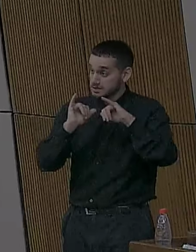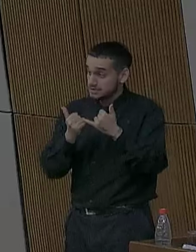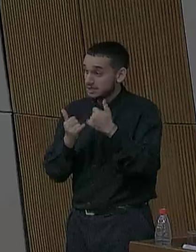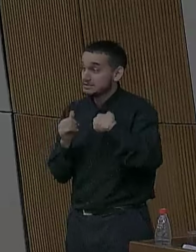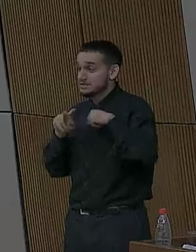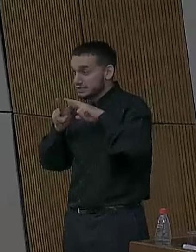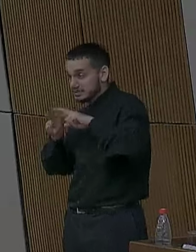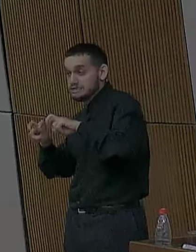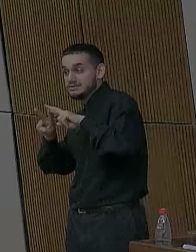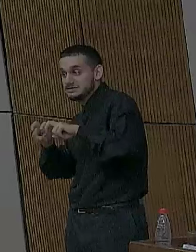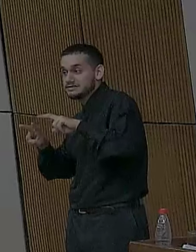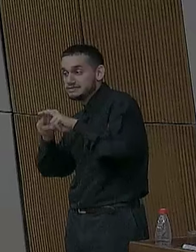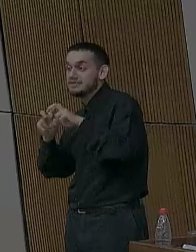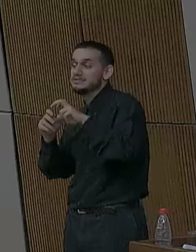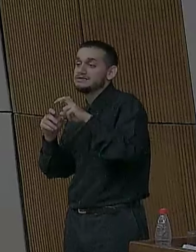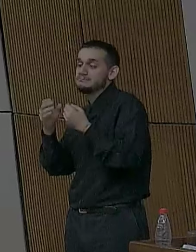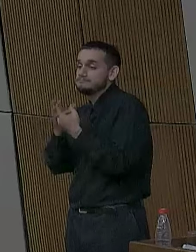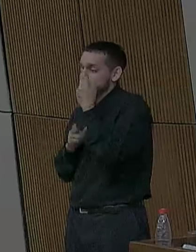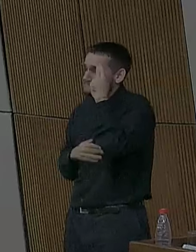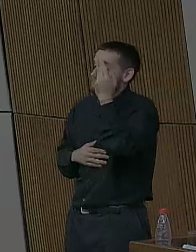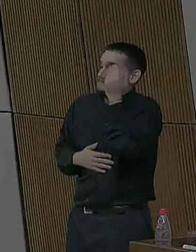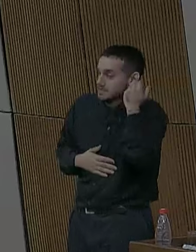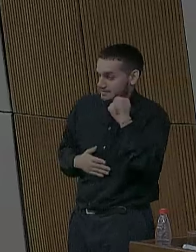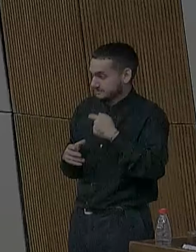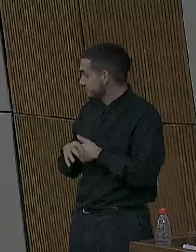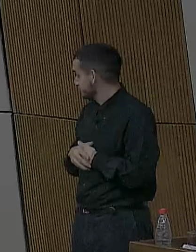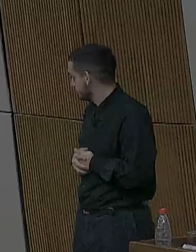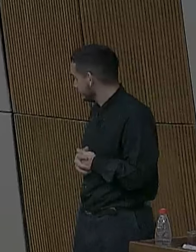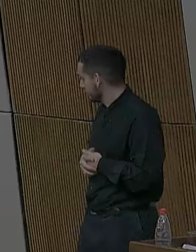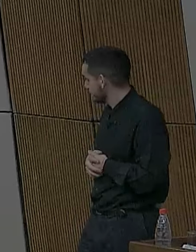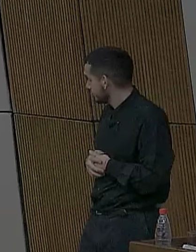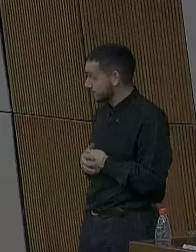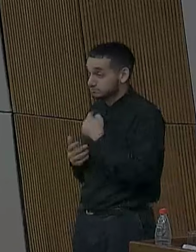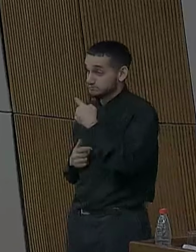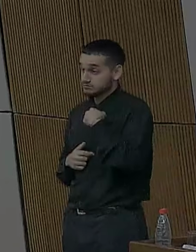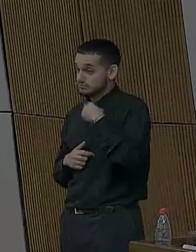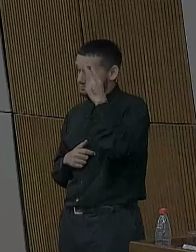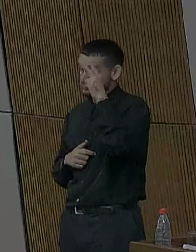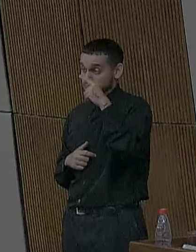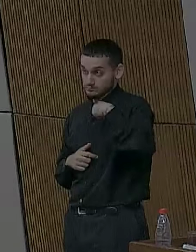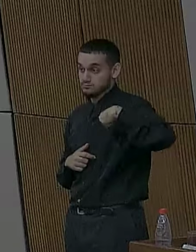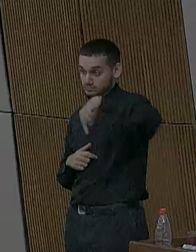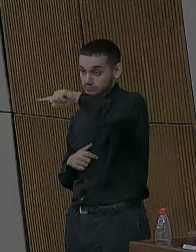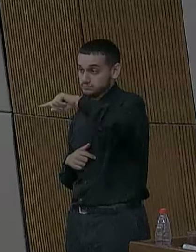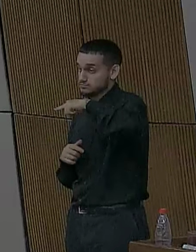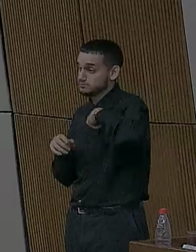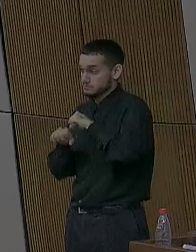es muy importante, las experiencias también, pero creo que nosotros también tenemos que aprender